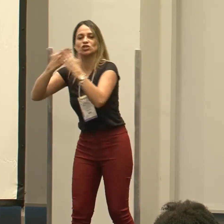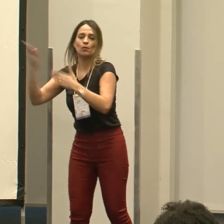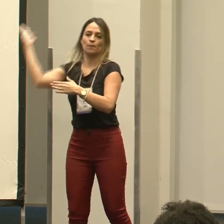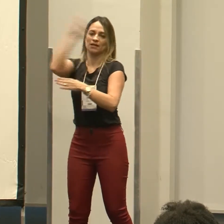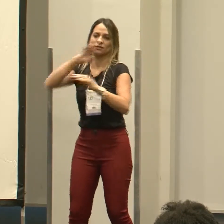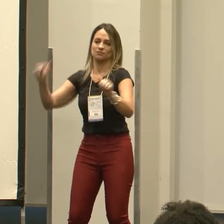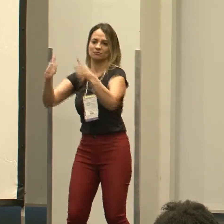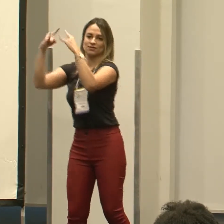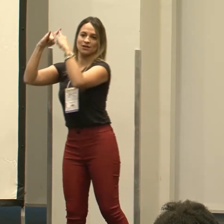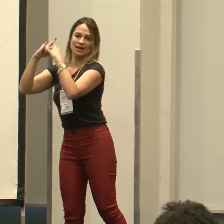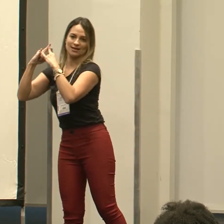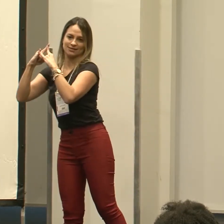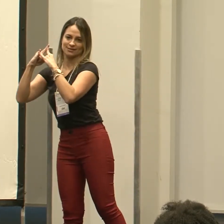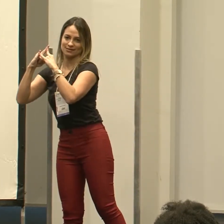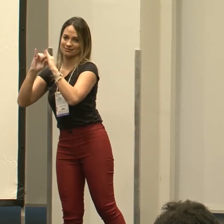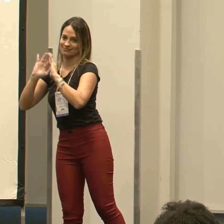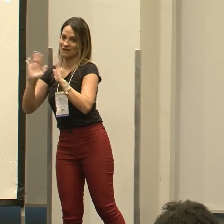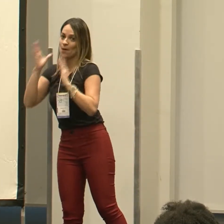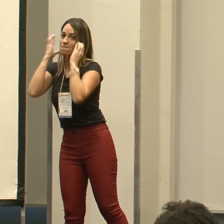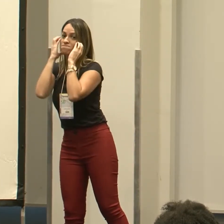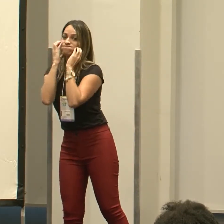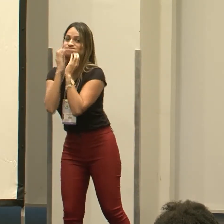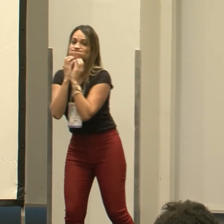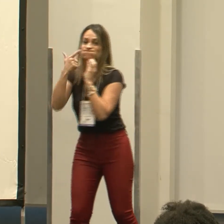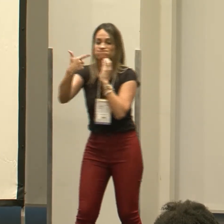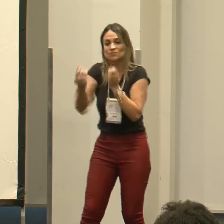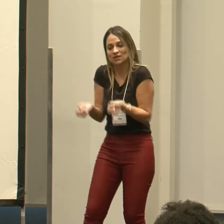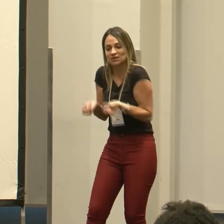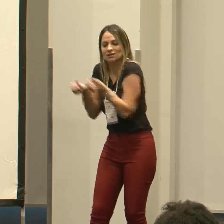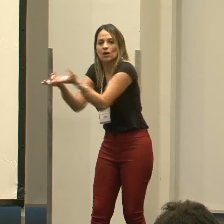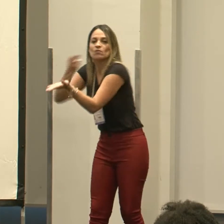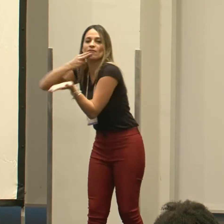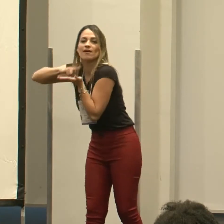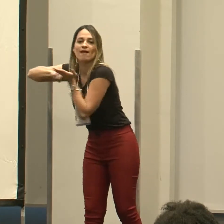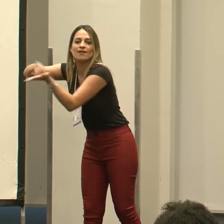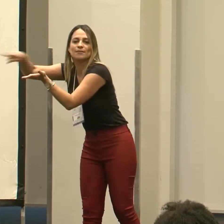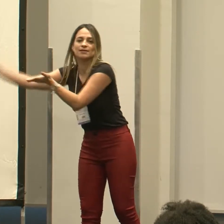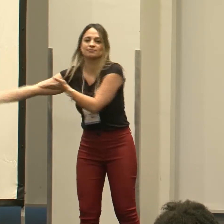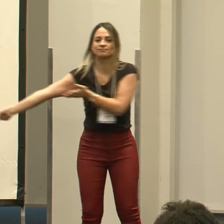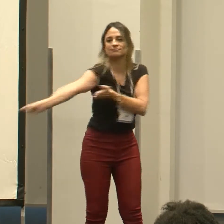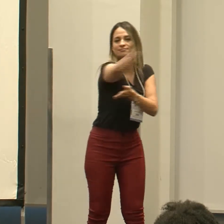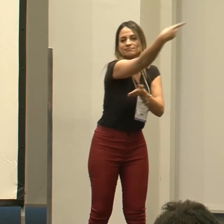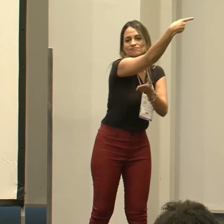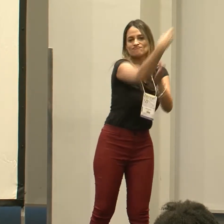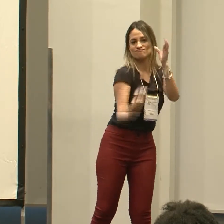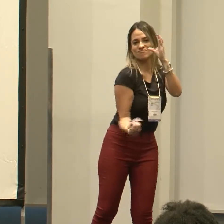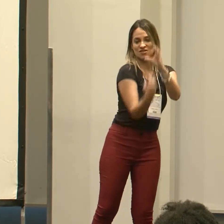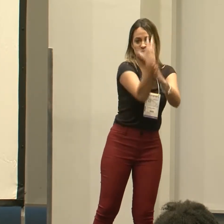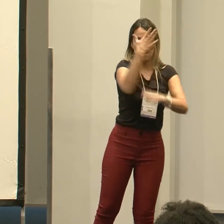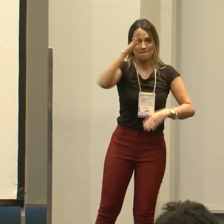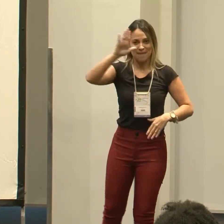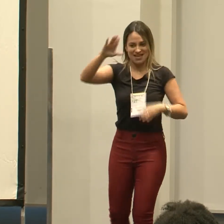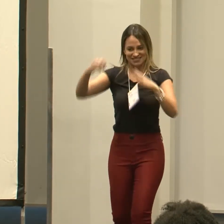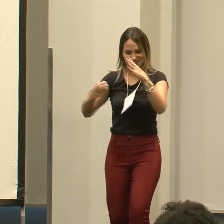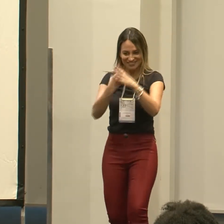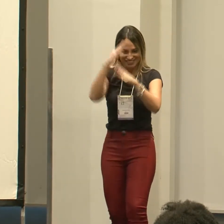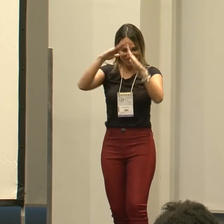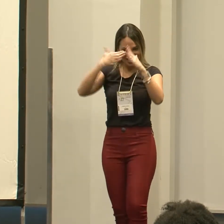E o E, como surdo, veio então para o Brasil e criou o Instituto de Surdos